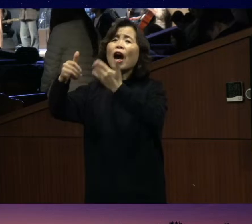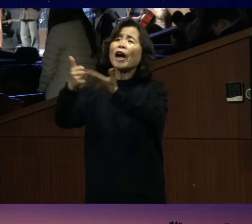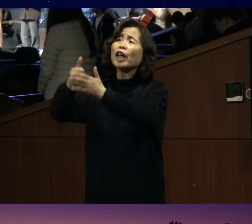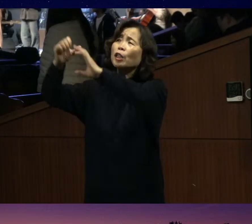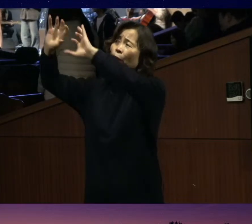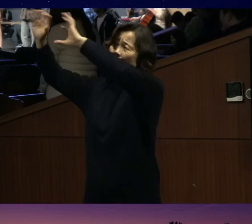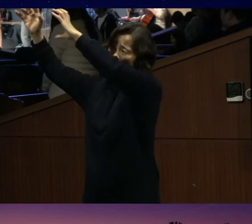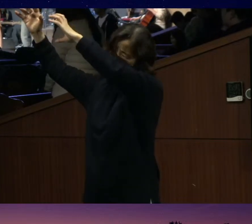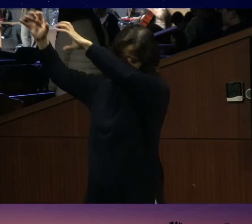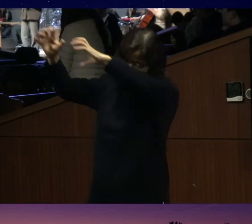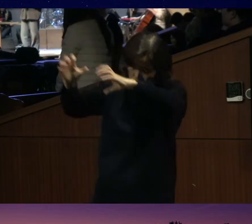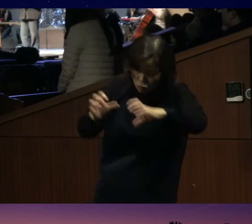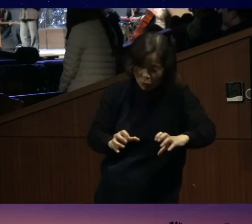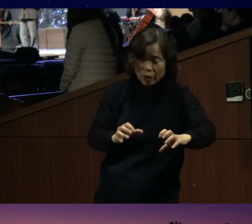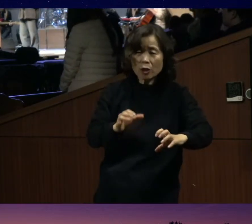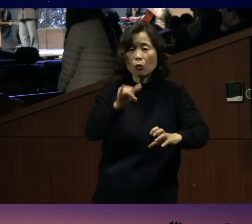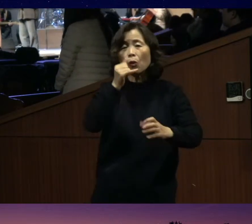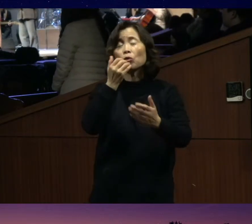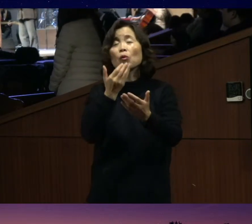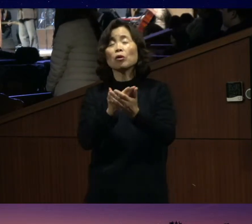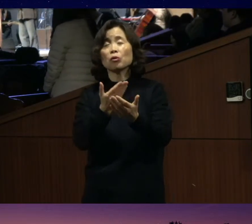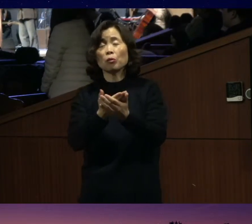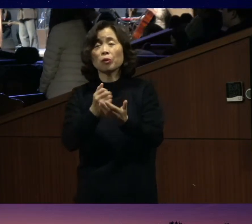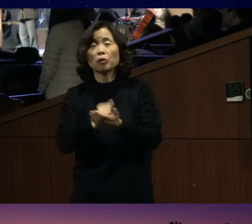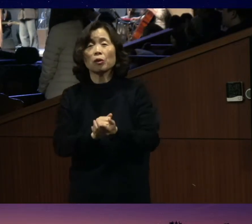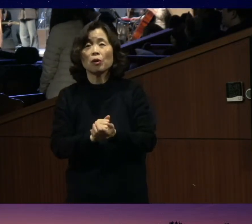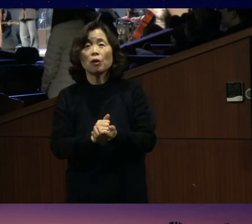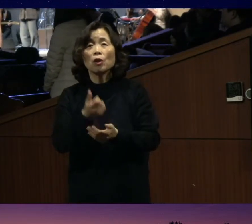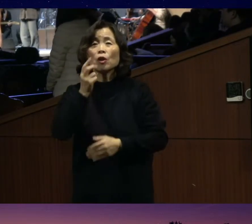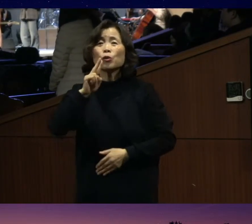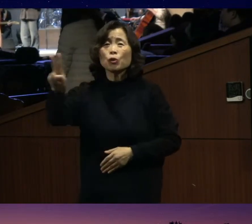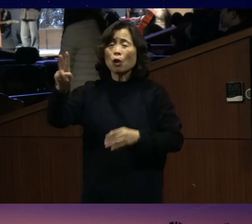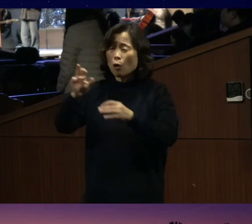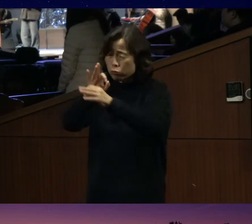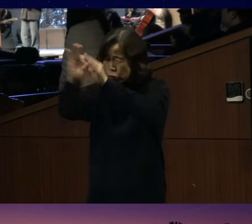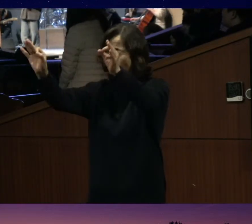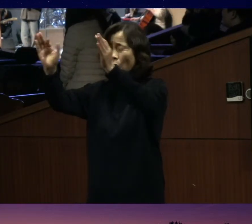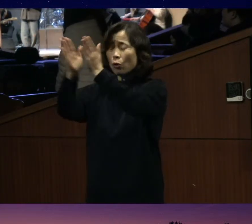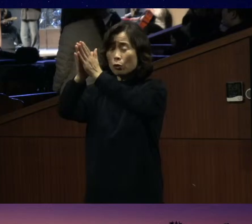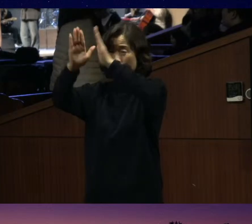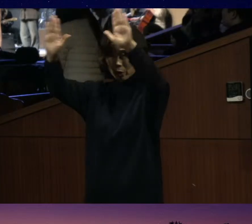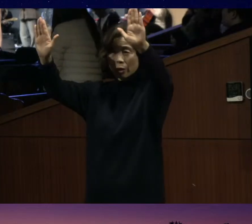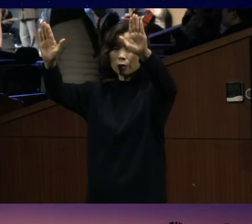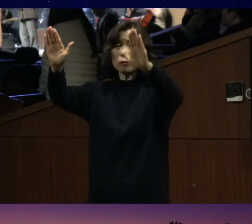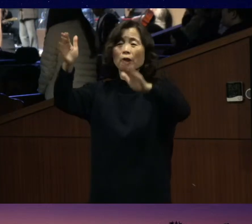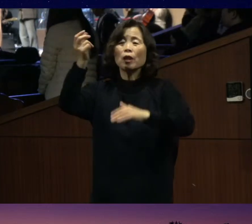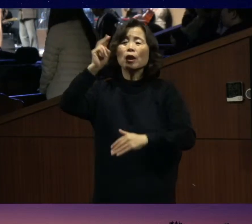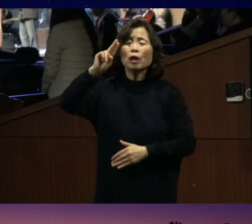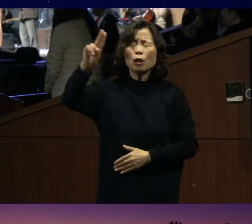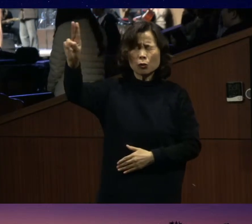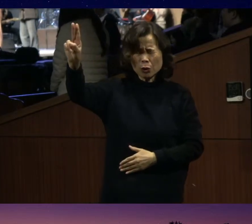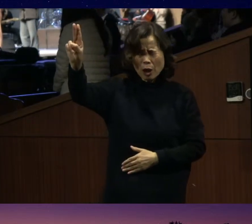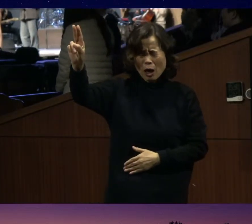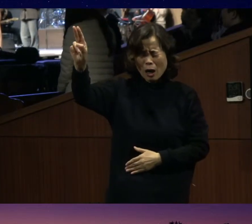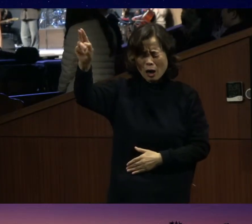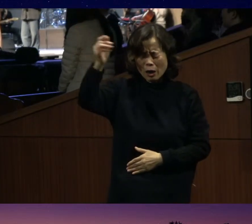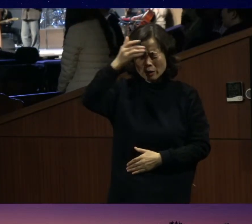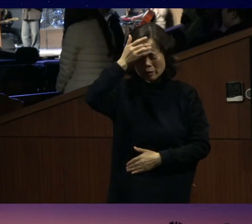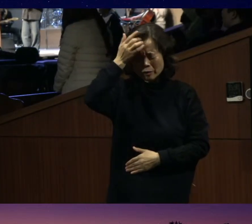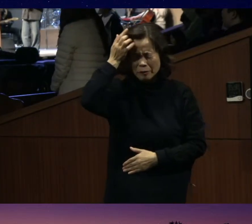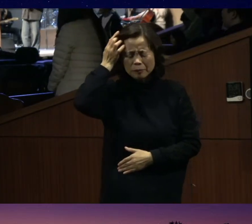나라가 속히 임하게 하여 주시옵소서. 우리 주여 한번 잡고 기도하며 나갑니다. 주여,